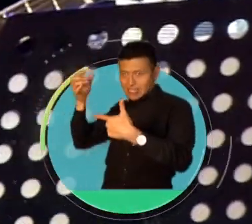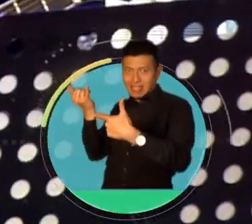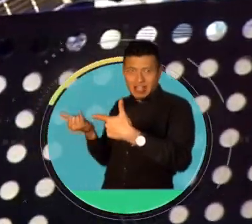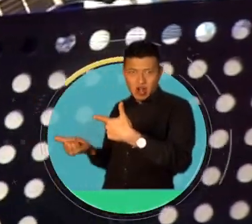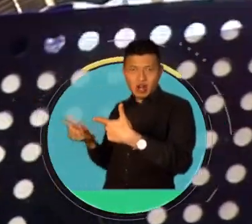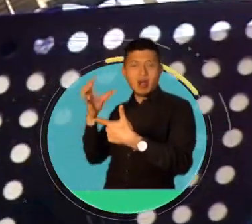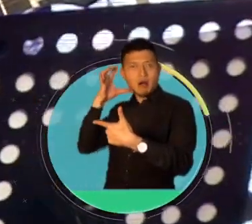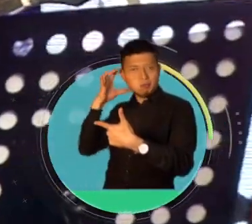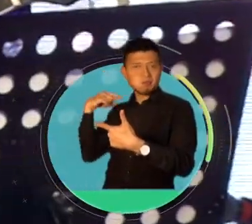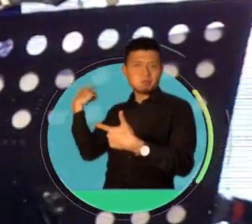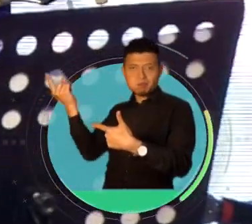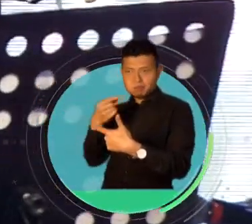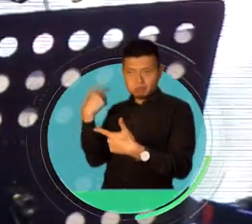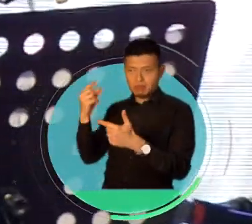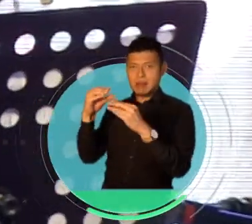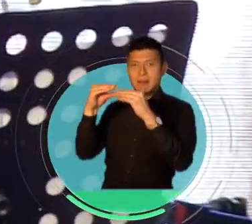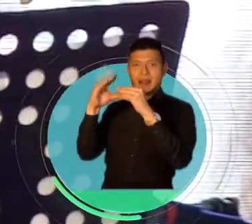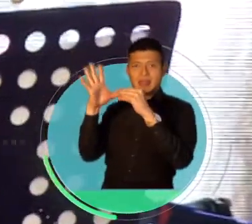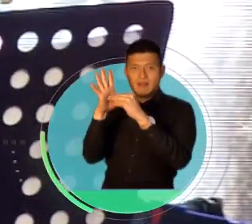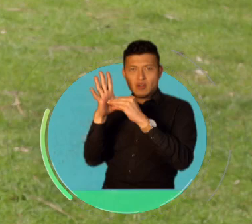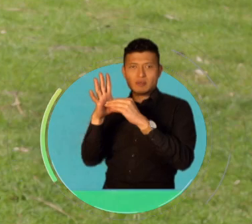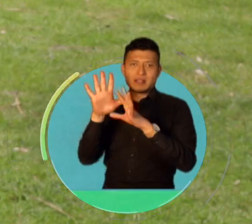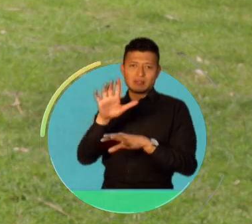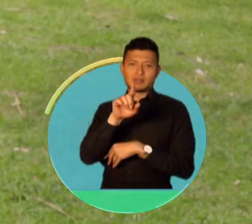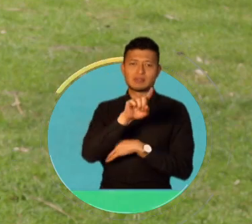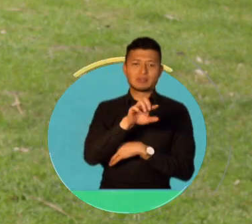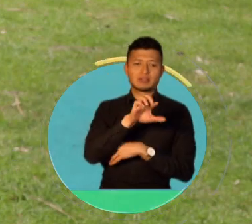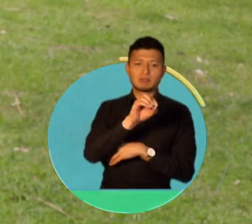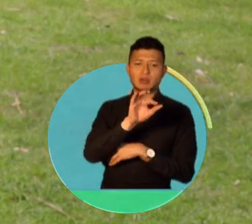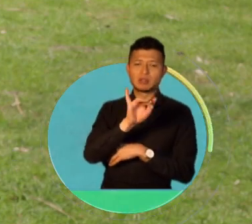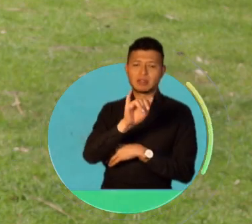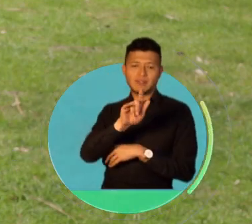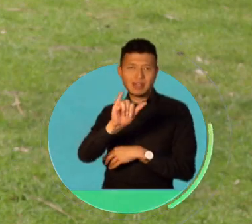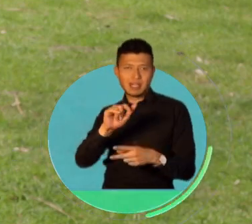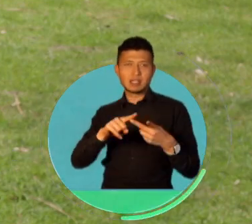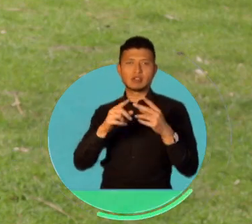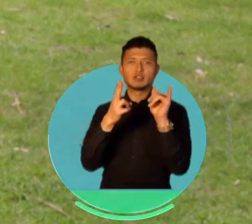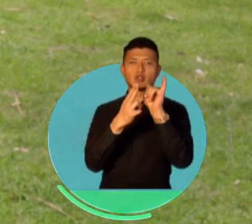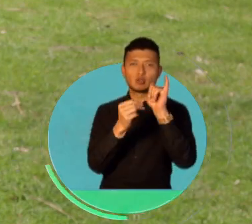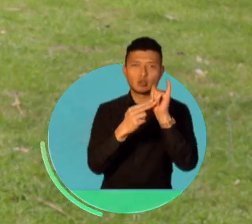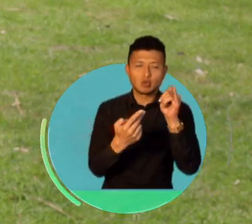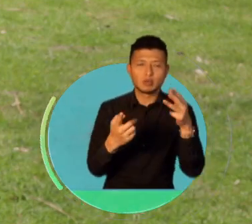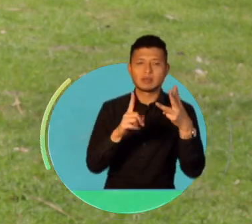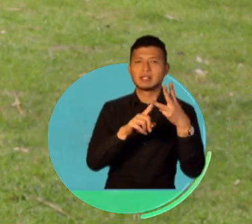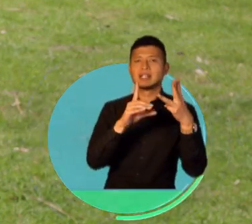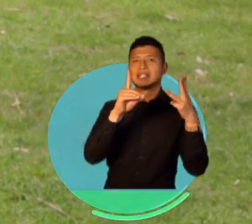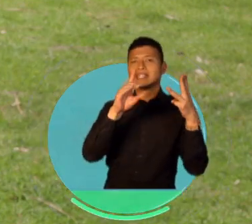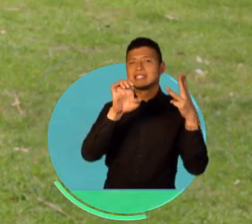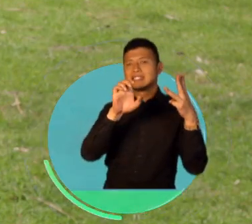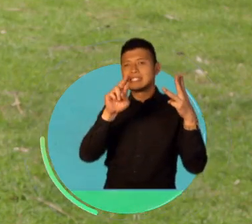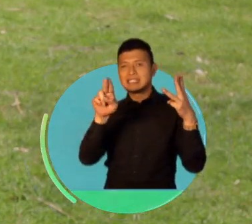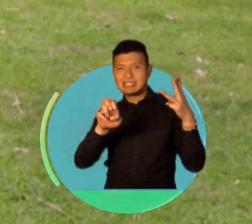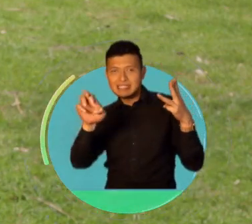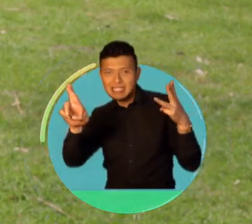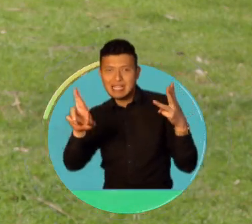a métricas hoy en día que se miden a través de las plataformas Spotify YouTube deezer